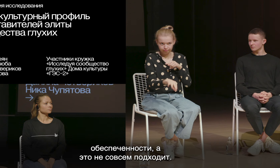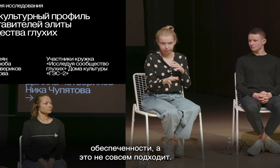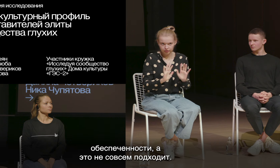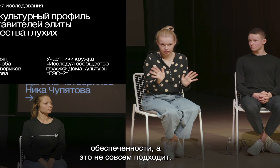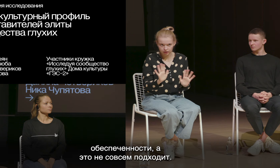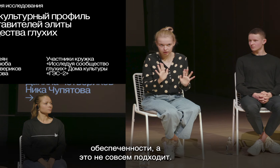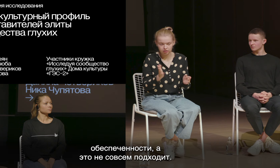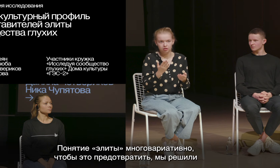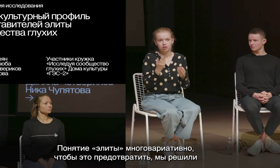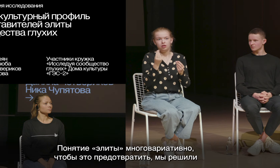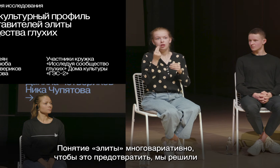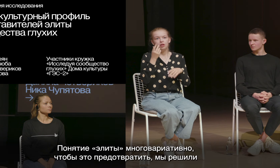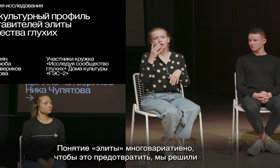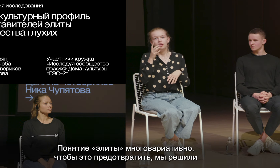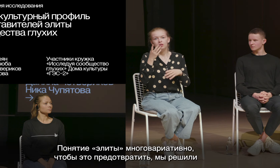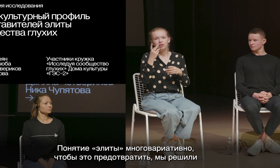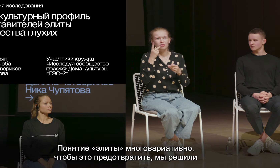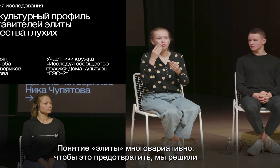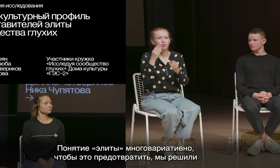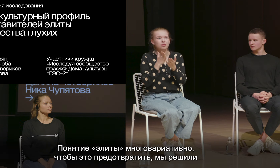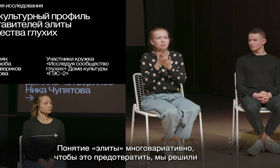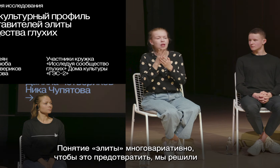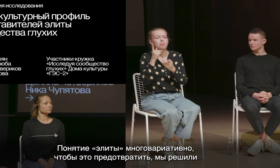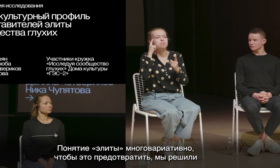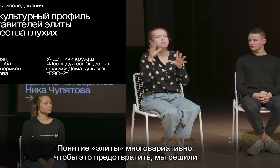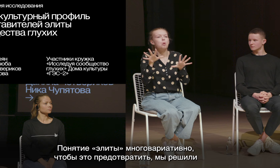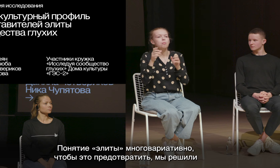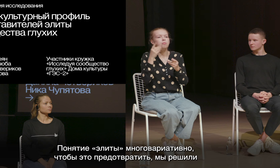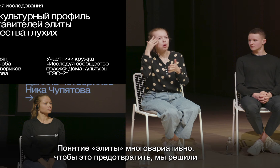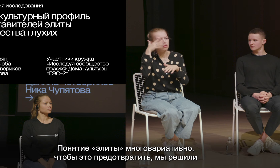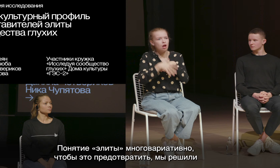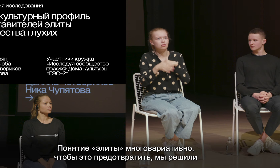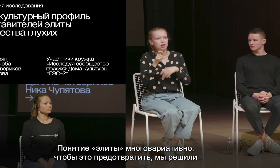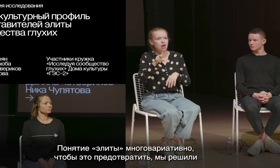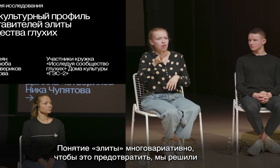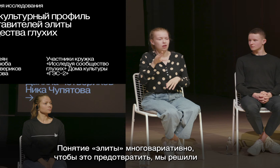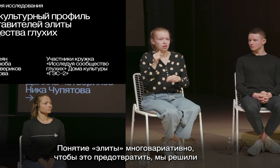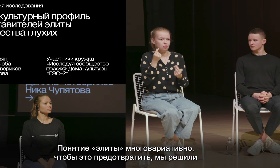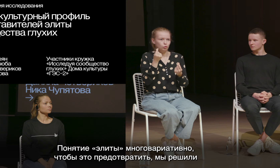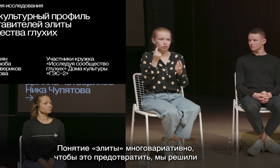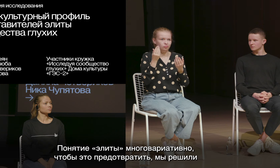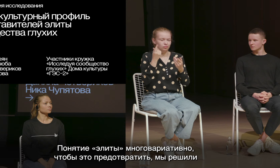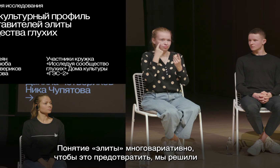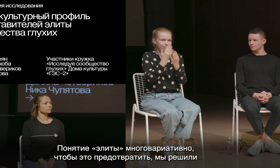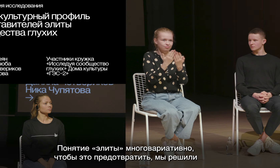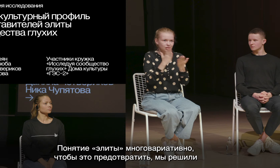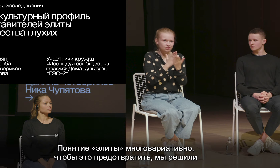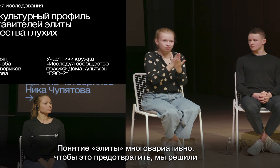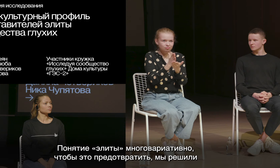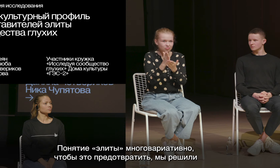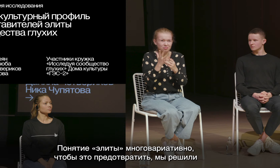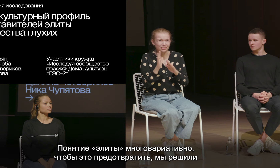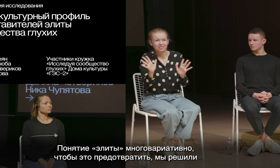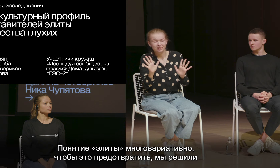понятие элиты, относящееся к благосостоянию, и кто-то понимал понятие элиты по-другому. И это